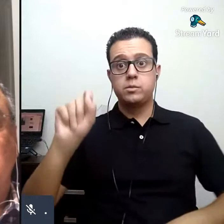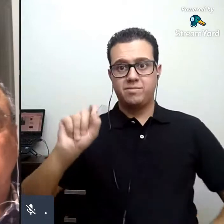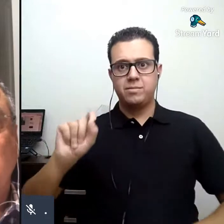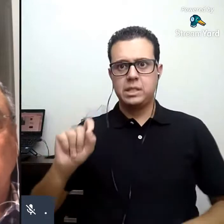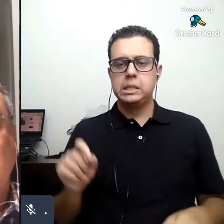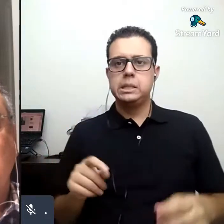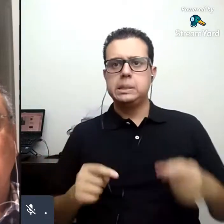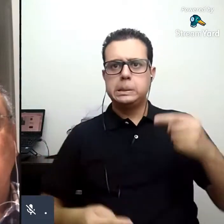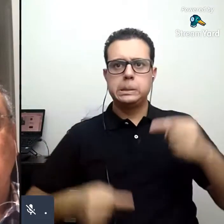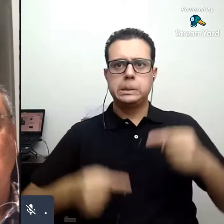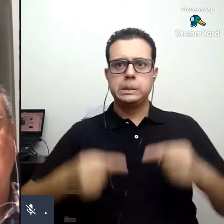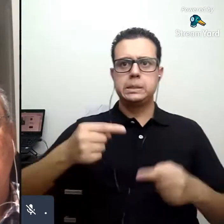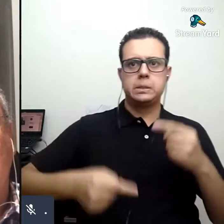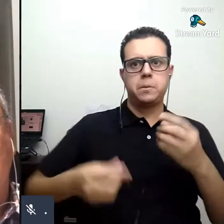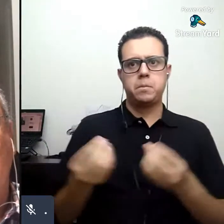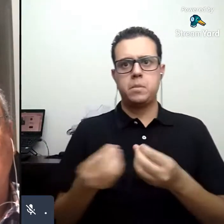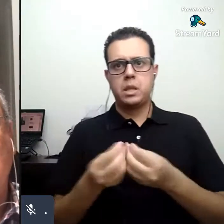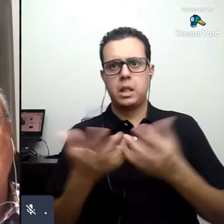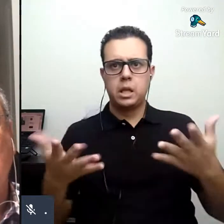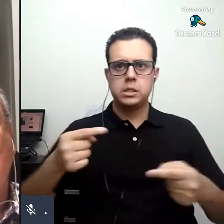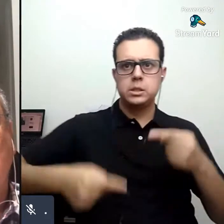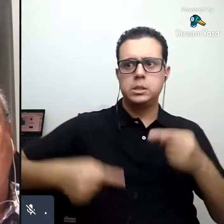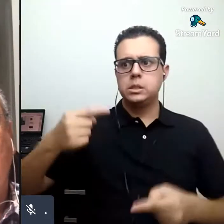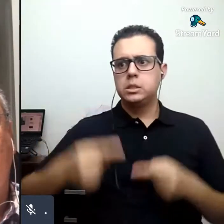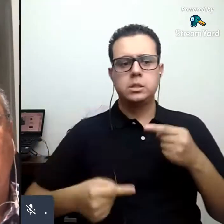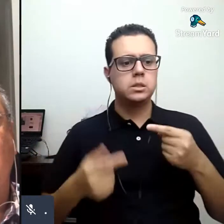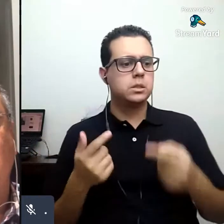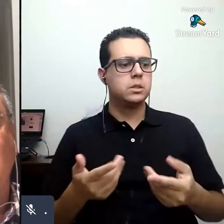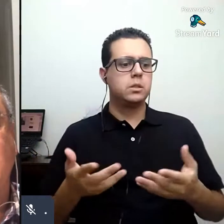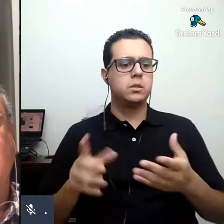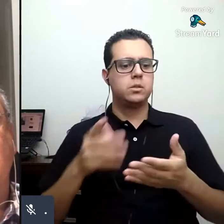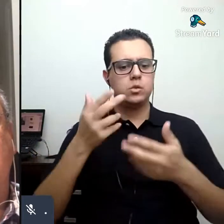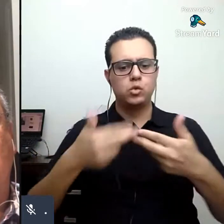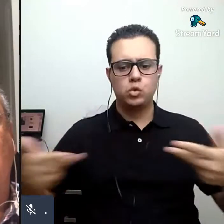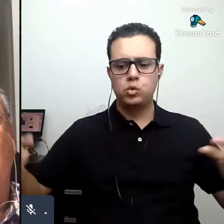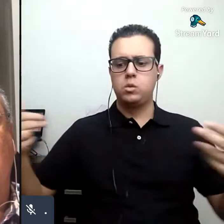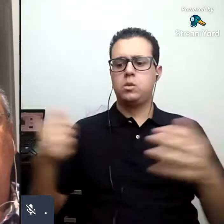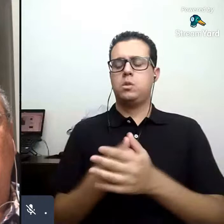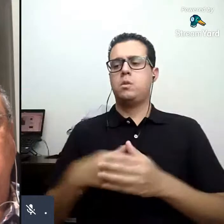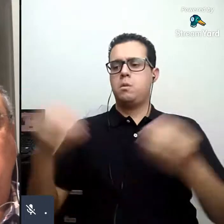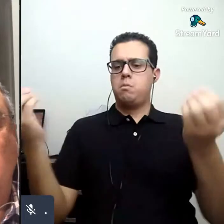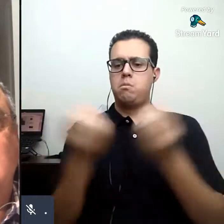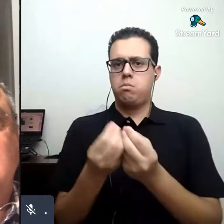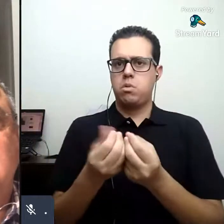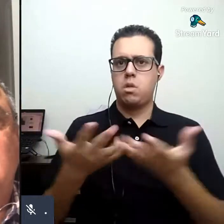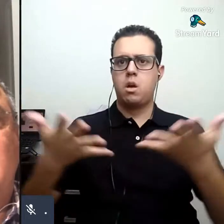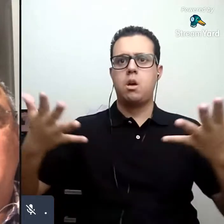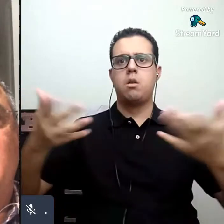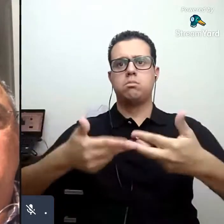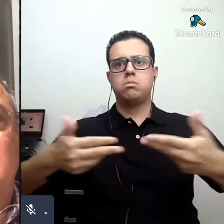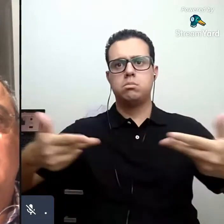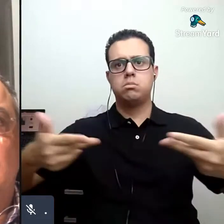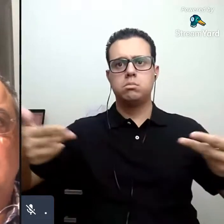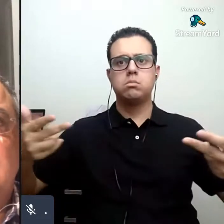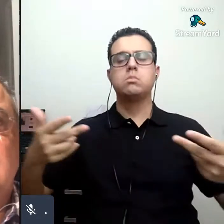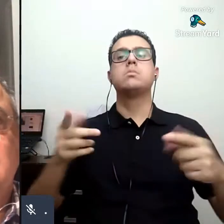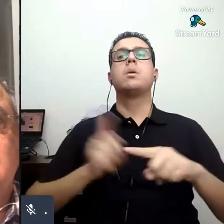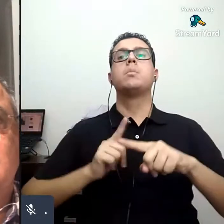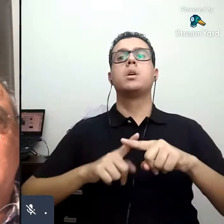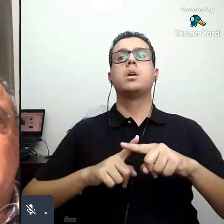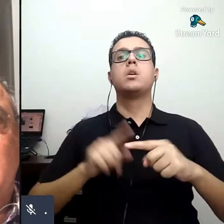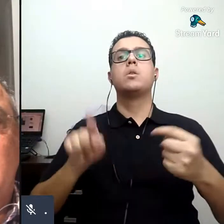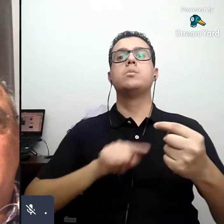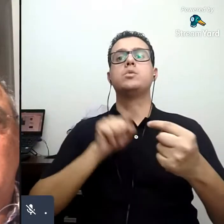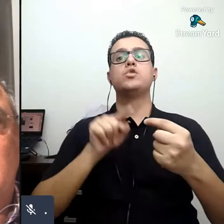essa disputa por prodígios, por maravilhas, para que as pessoas creiam em Deus,